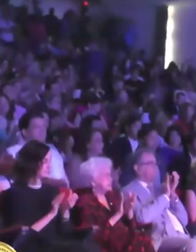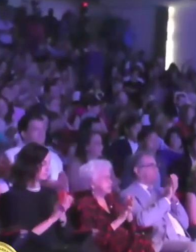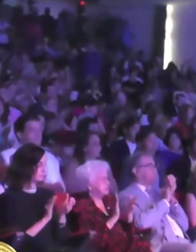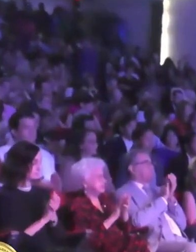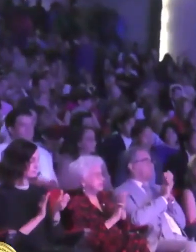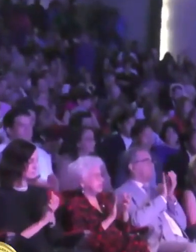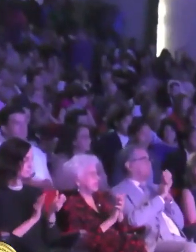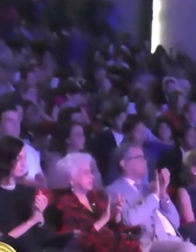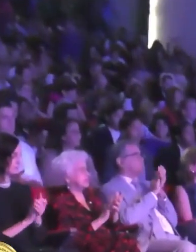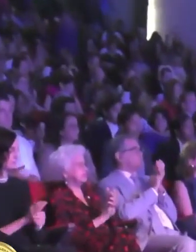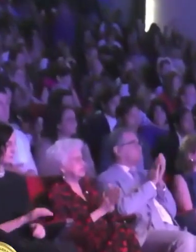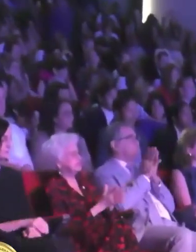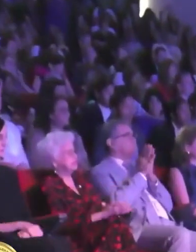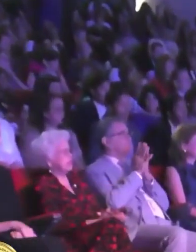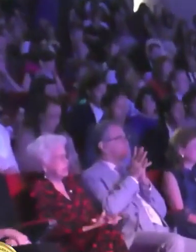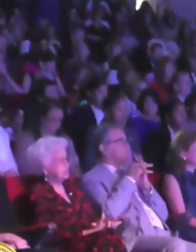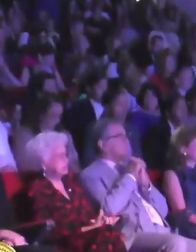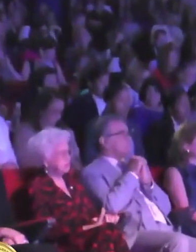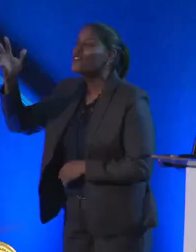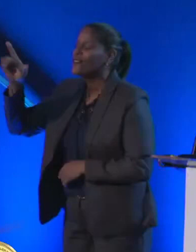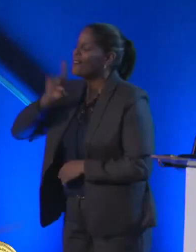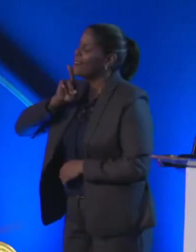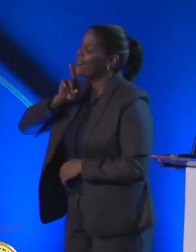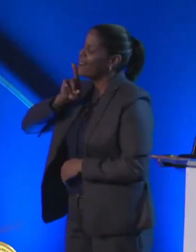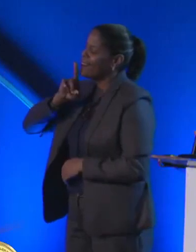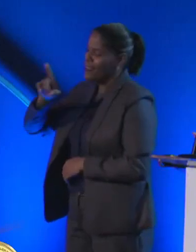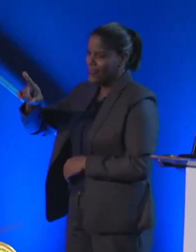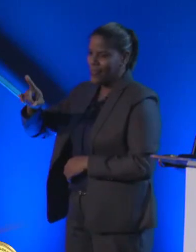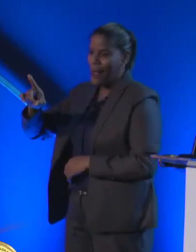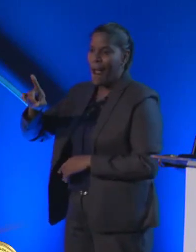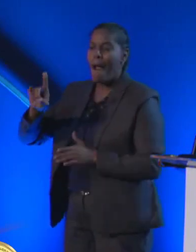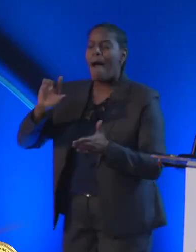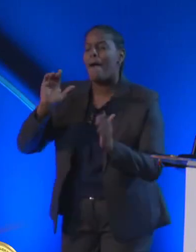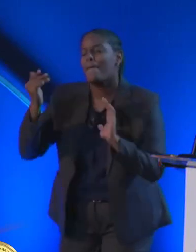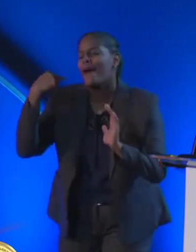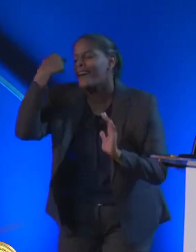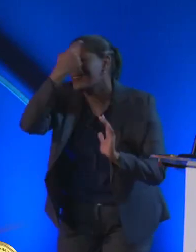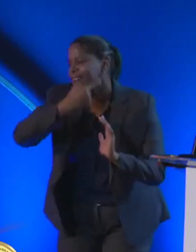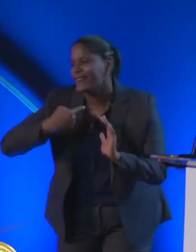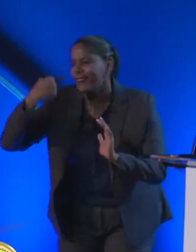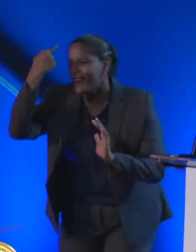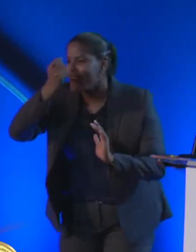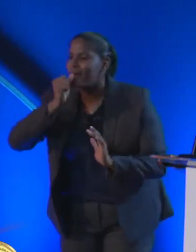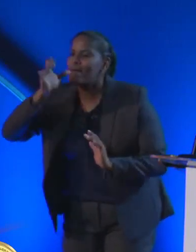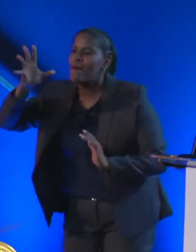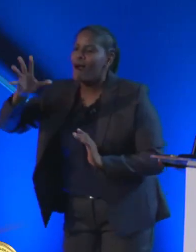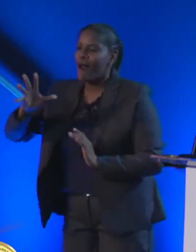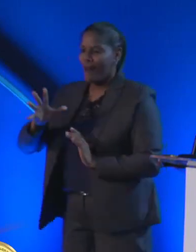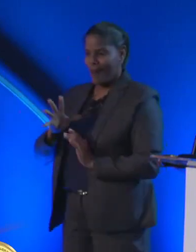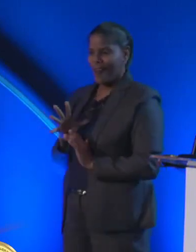desarrollamos el futuro Sin lugar a duda tiene rostro de mujer